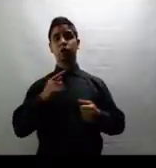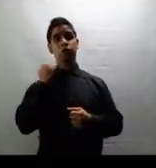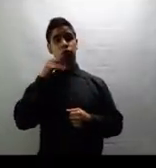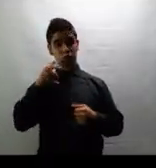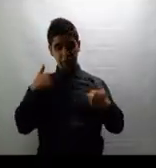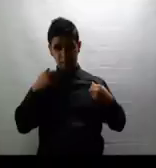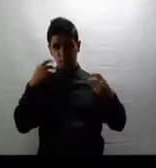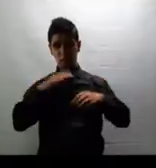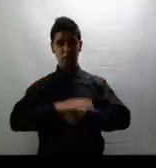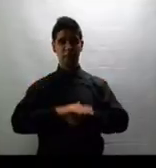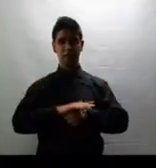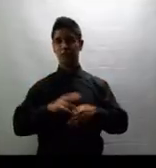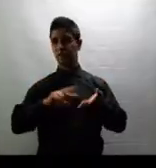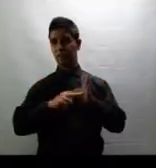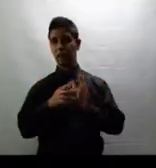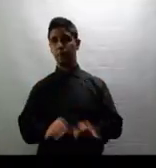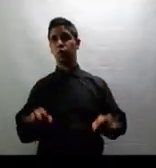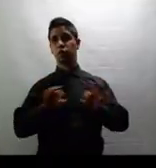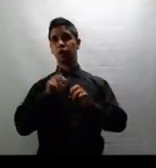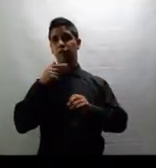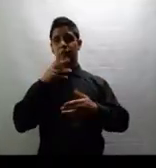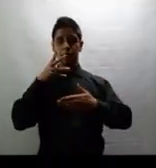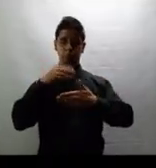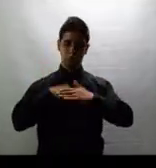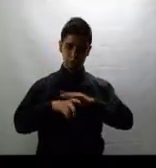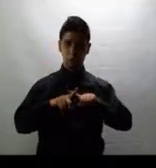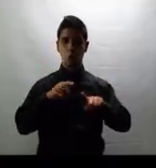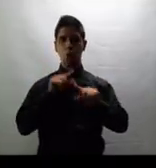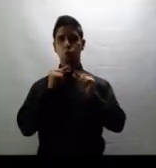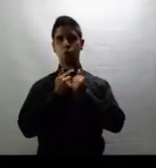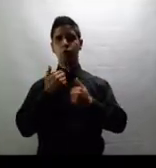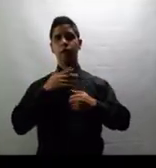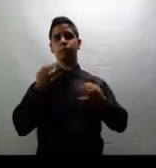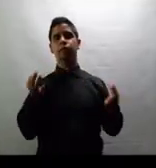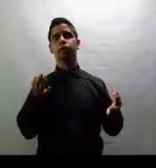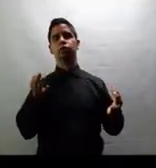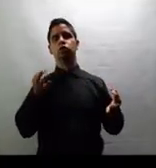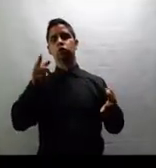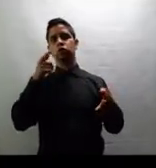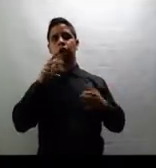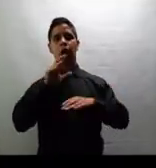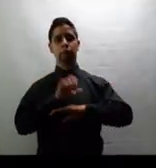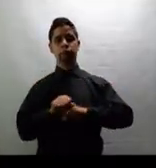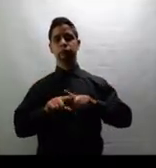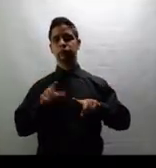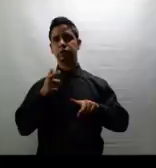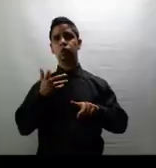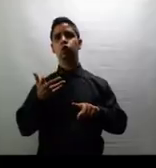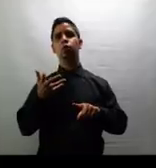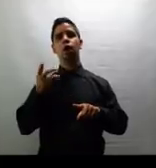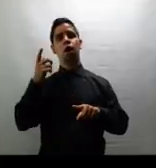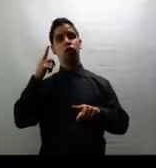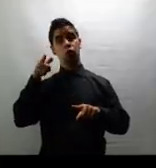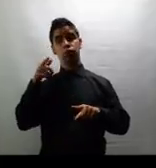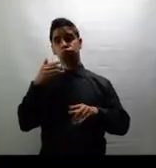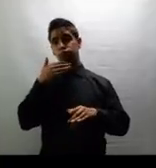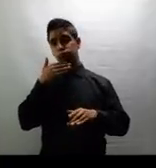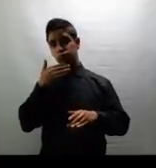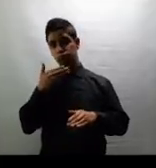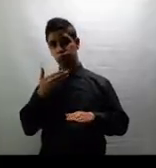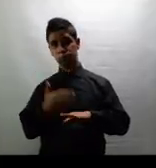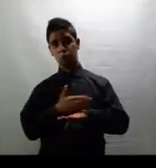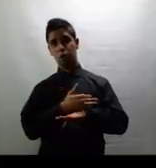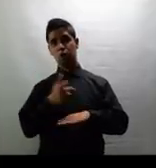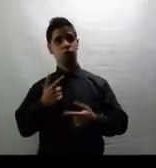ansiosos intenta inscribirte a un curso de meditación adquirir ese hábito mejorará enormemente a tu calidad de vida